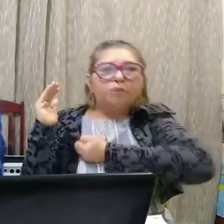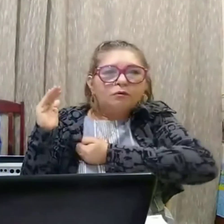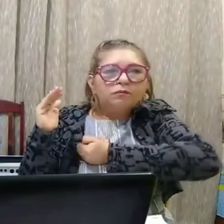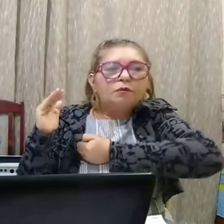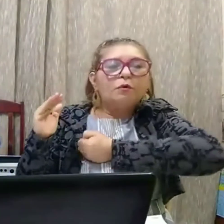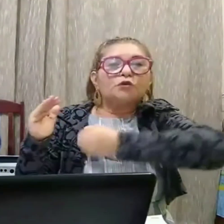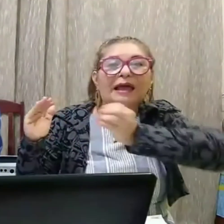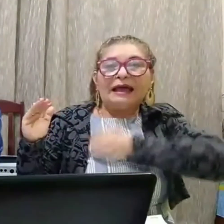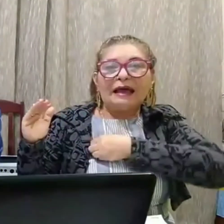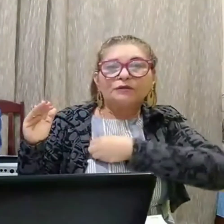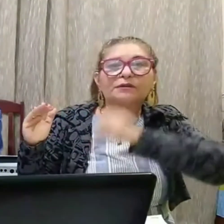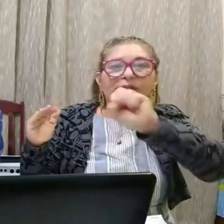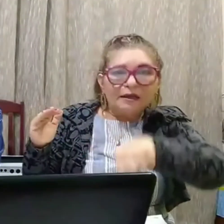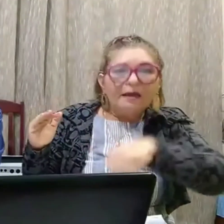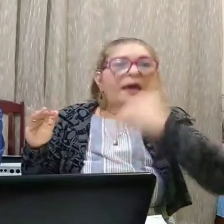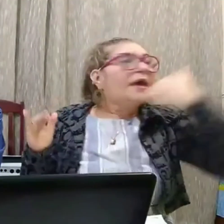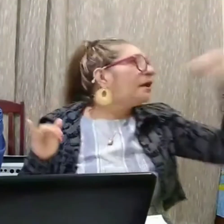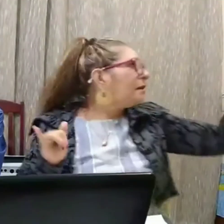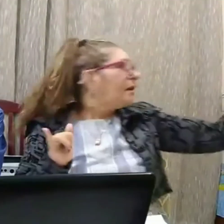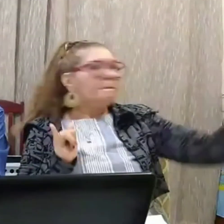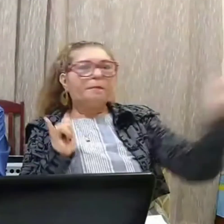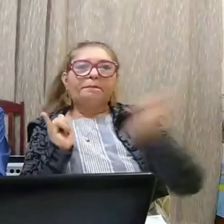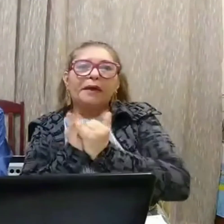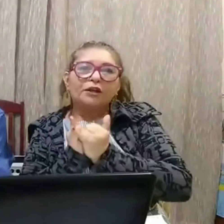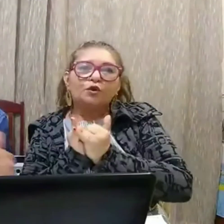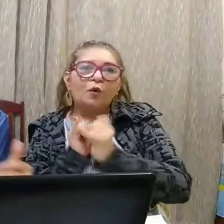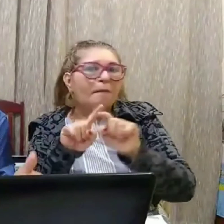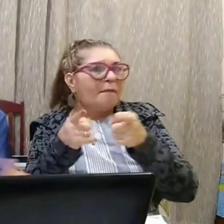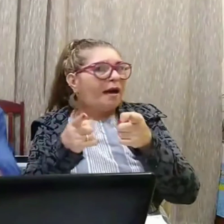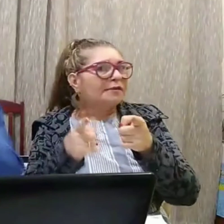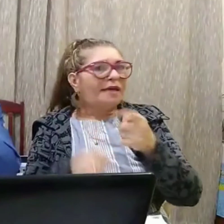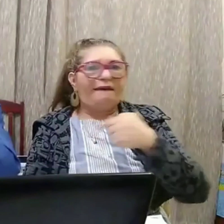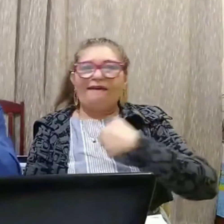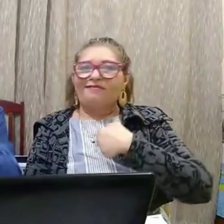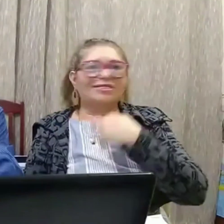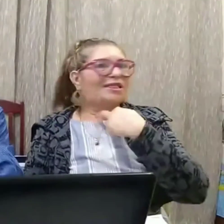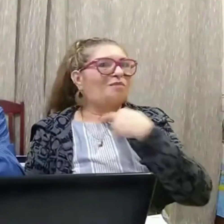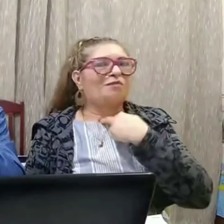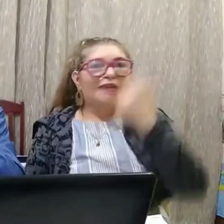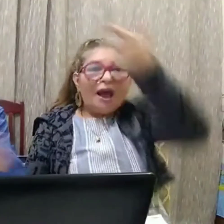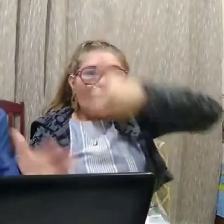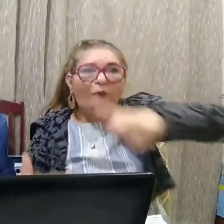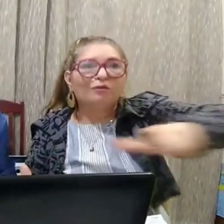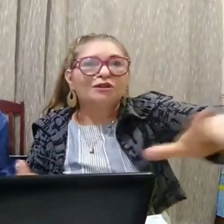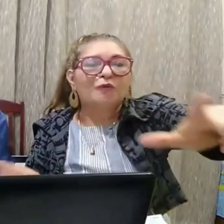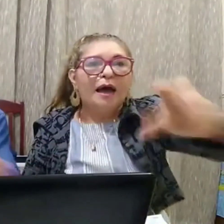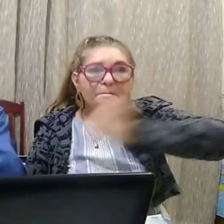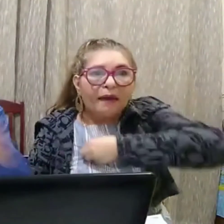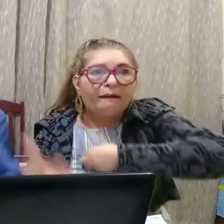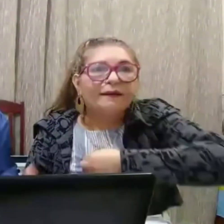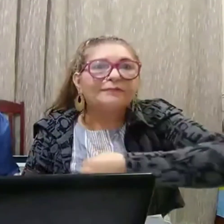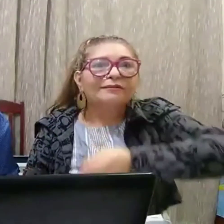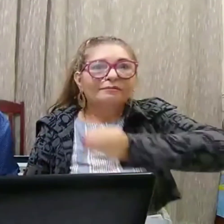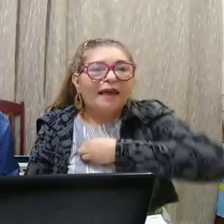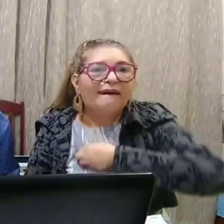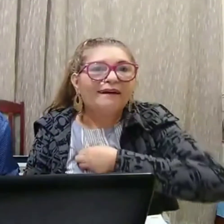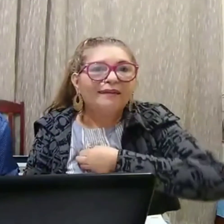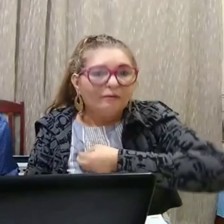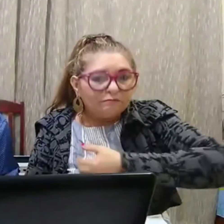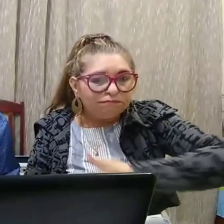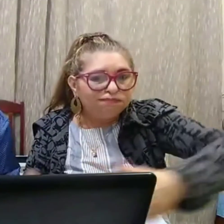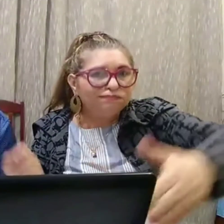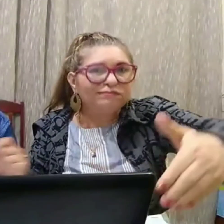arrepender, ele vai perdoar, mas isso não me dá o direito de eu pecar absurdamente só porque Jesus morreu